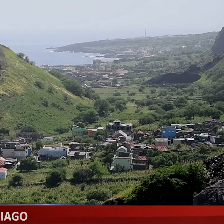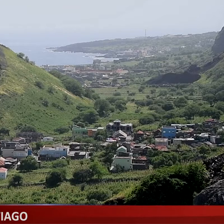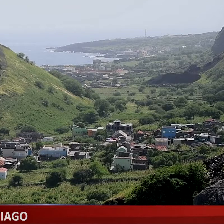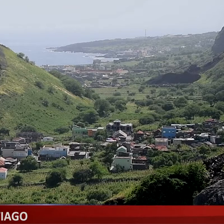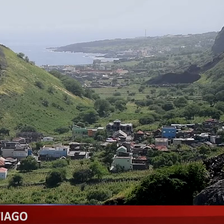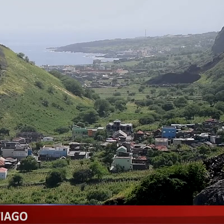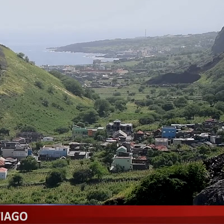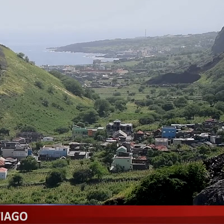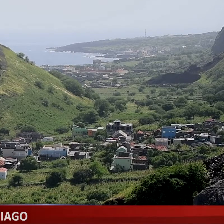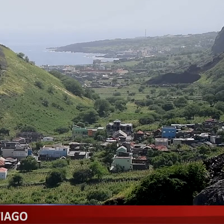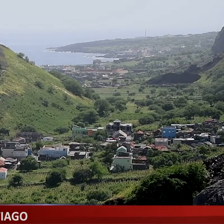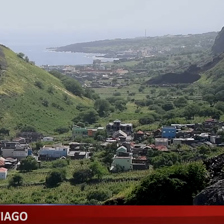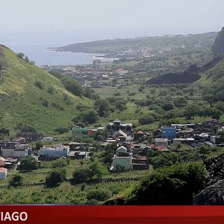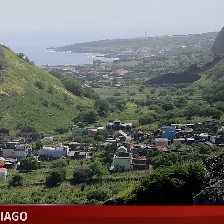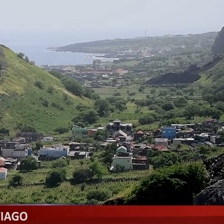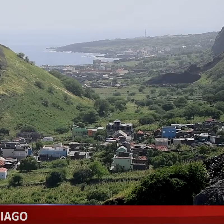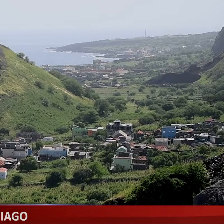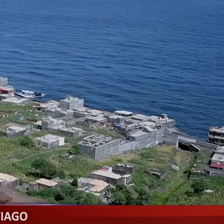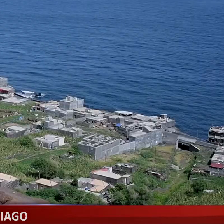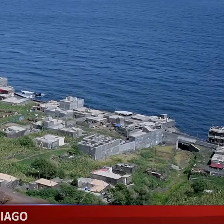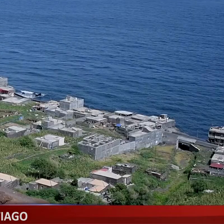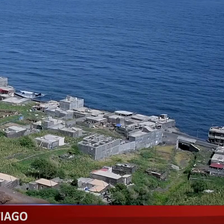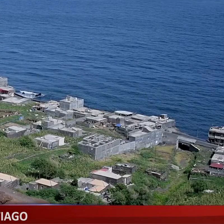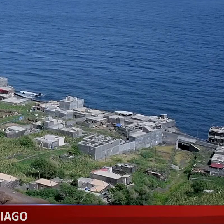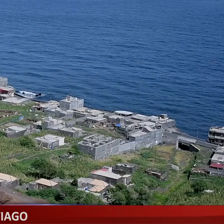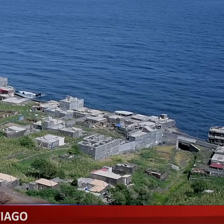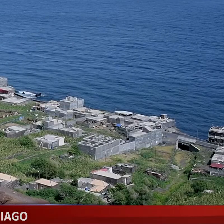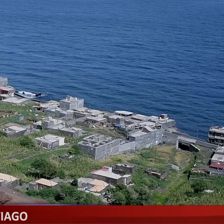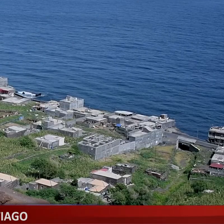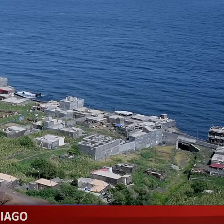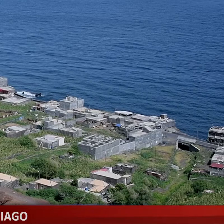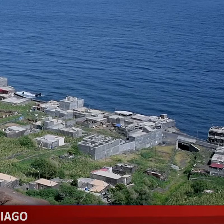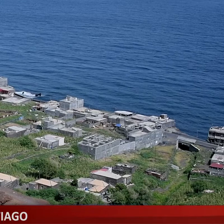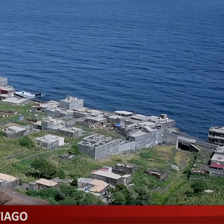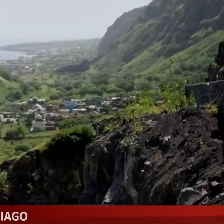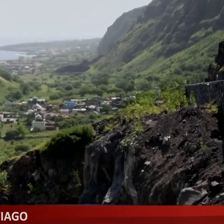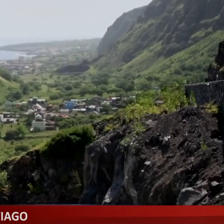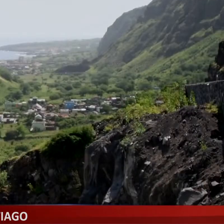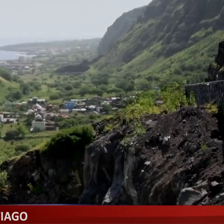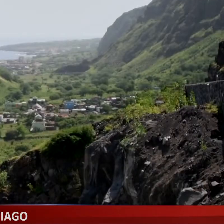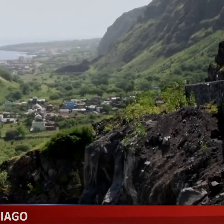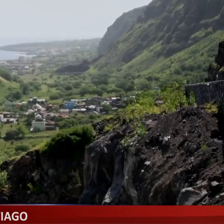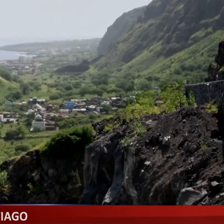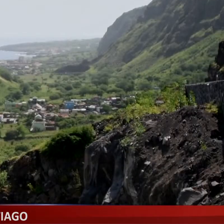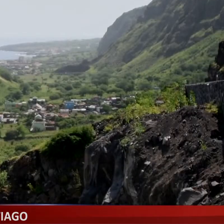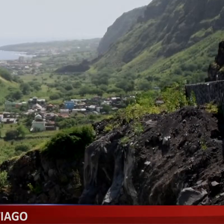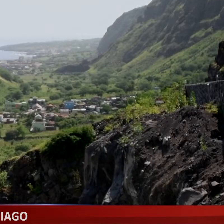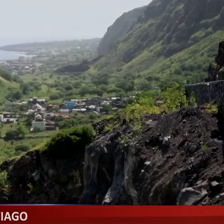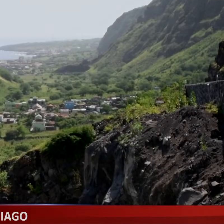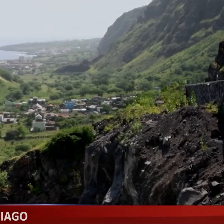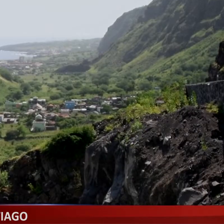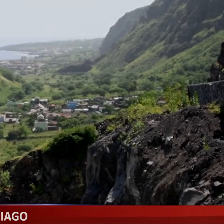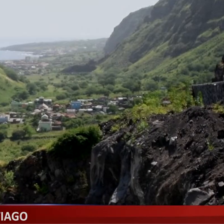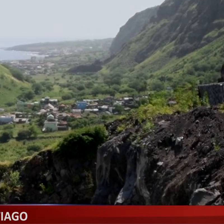vacinação contra a Covid-19, que está a decorrer em todo o país, caminha a um bom ritmo, sublinha Jorge Barreto, que